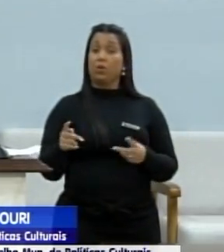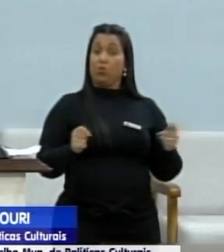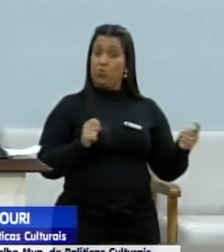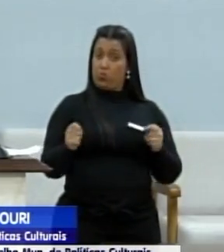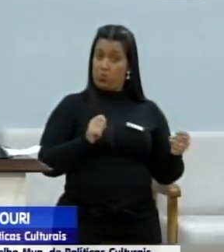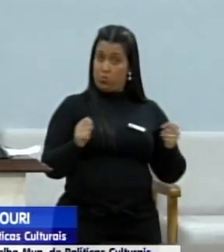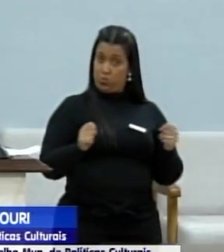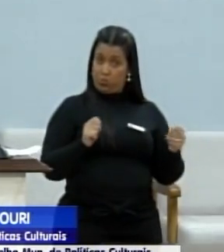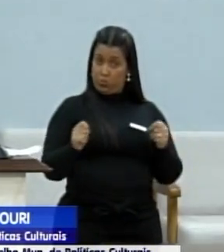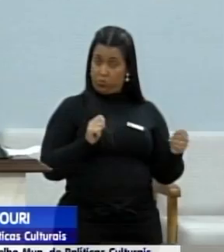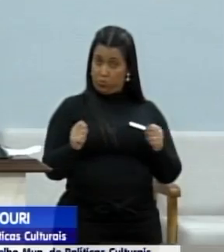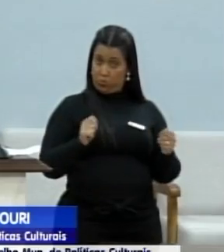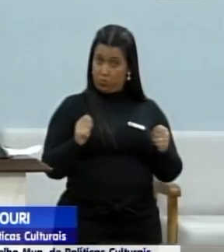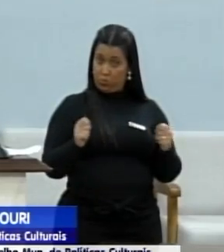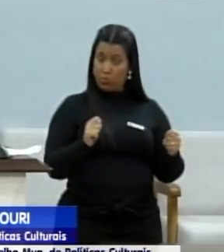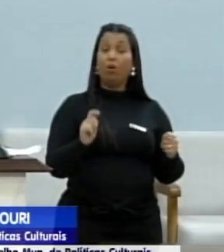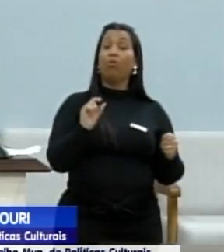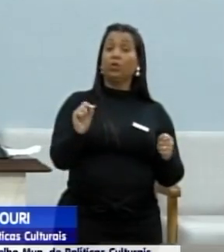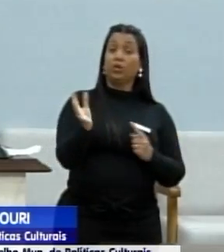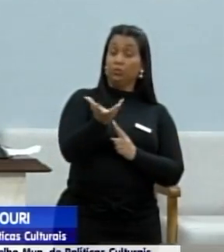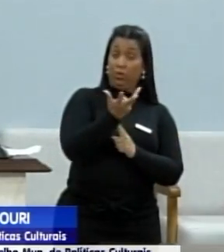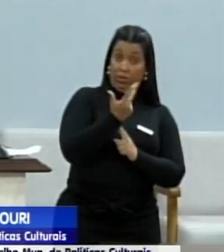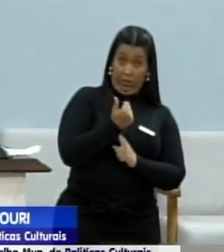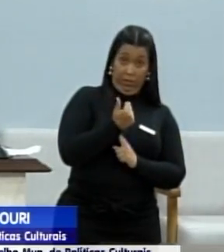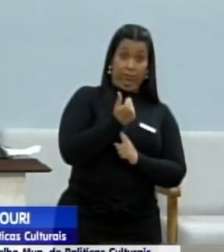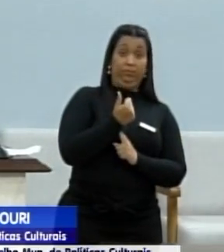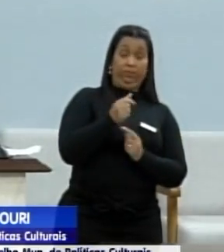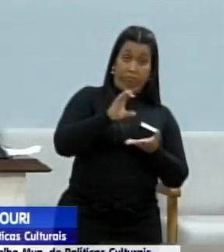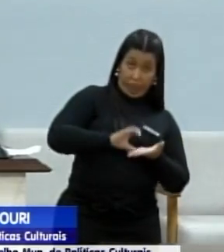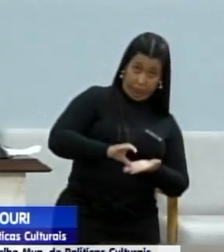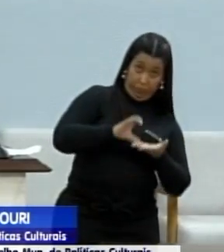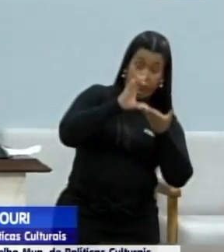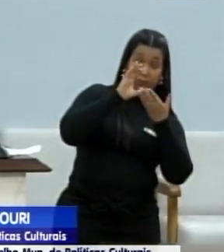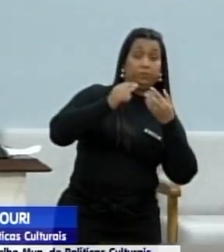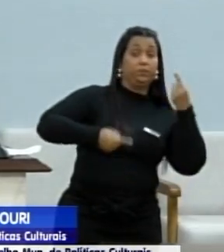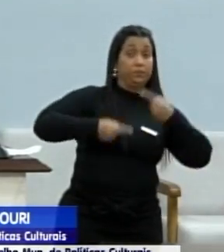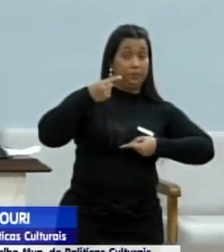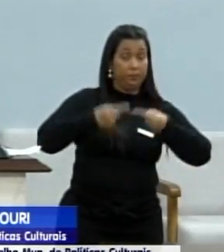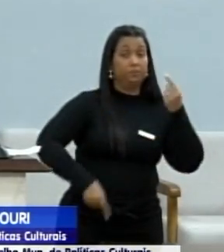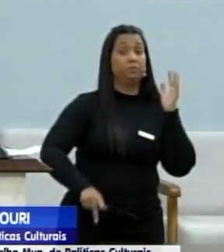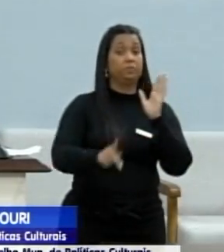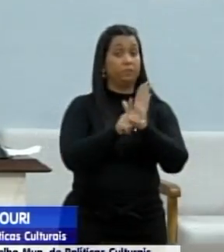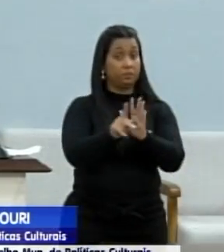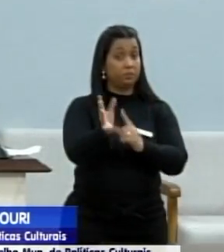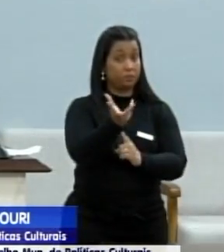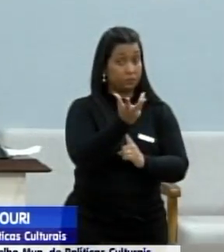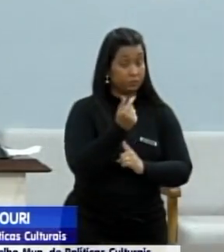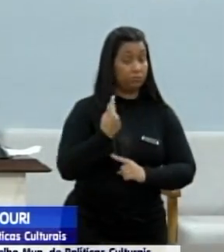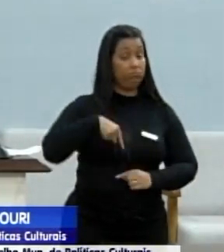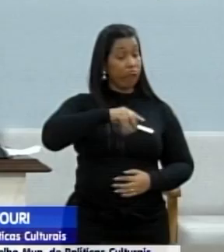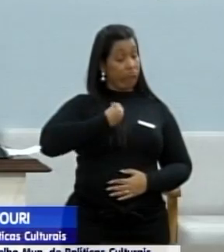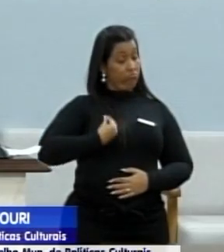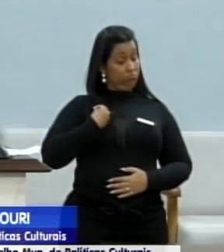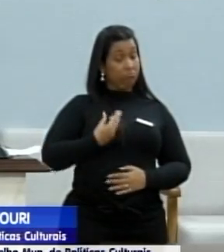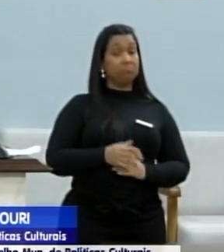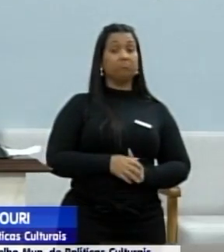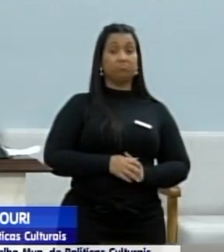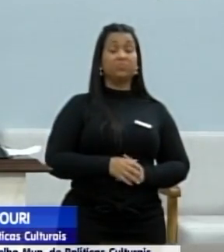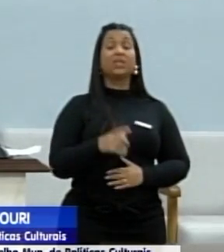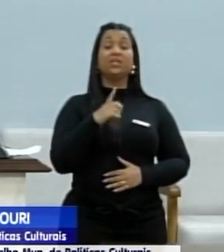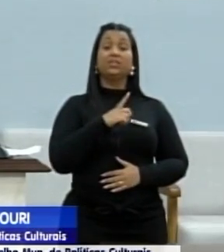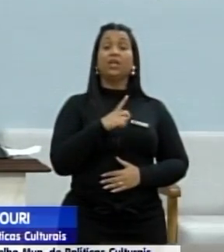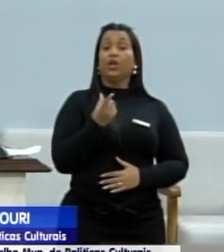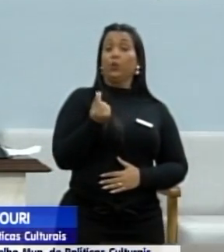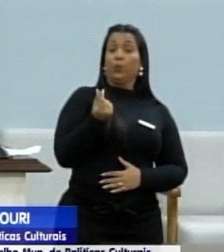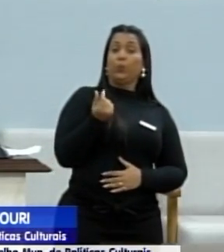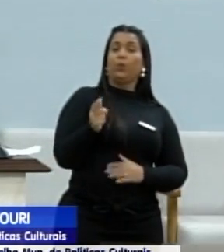Preto é a Secretaria Municipal de Cultura, um Conselho Municipal de Políticas Culturais, que aqui nós estamos, a gente tem um Fundo Municipal